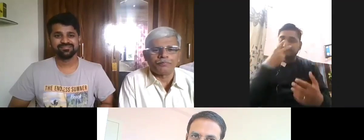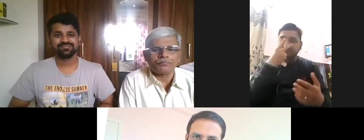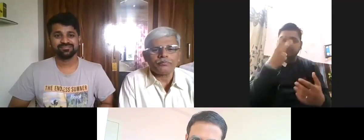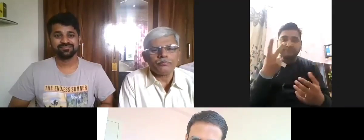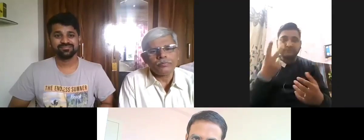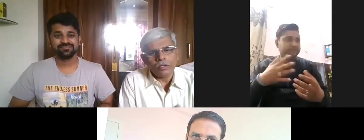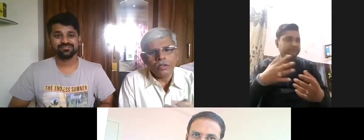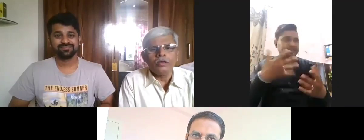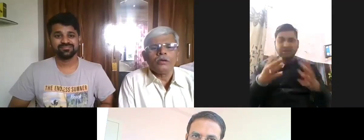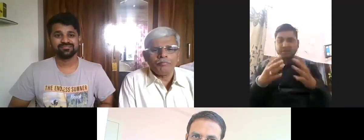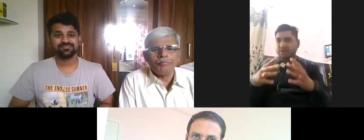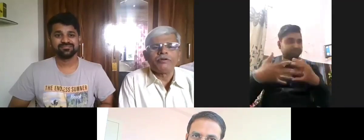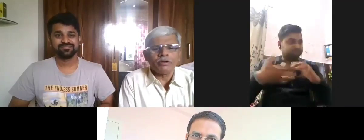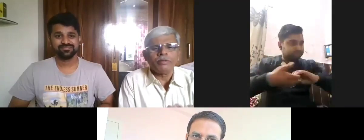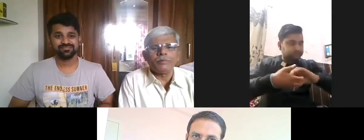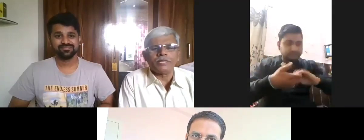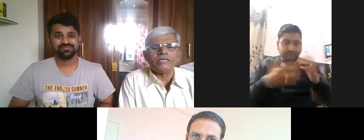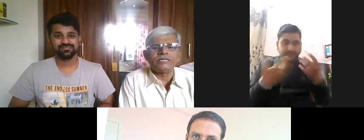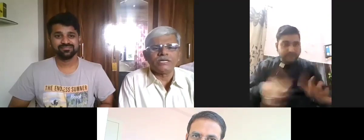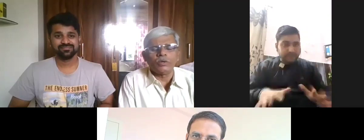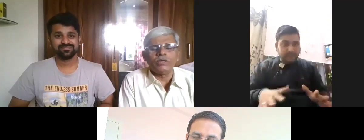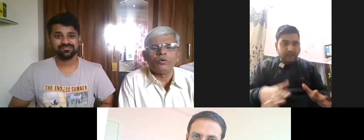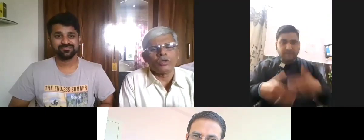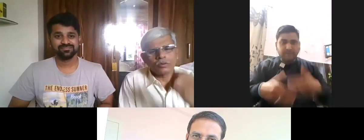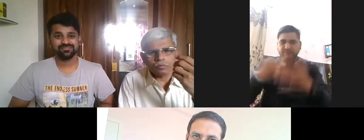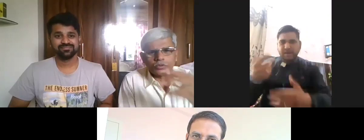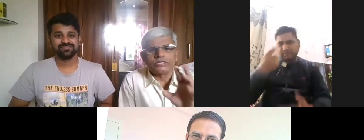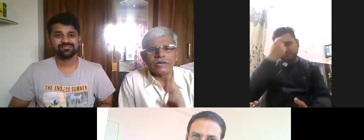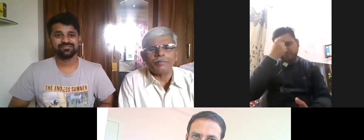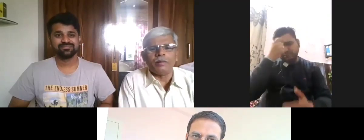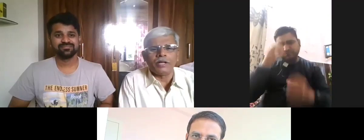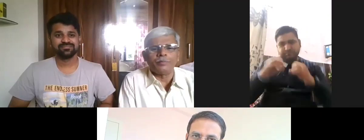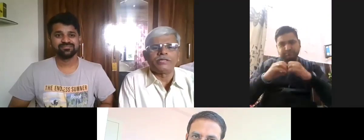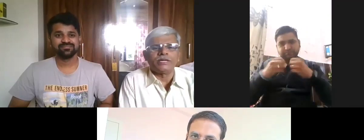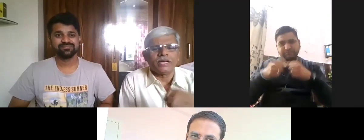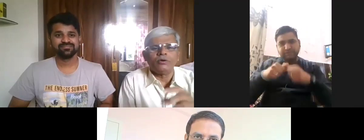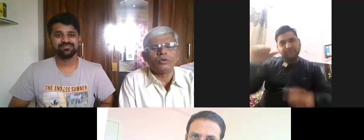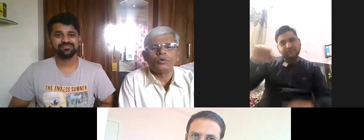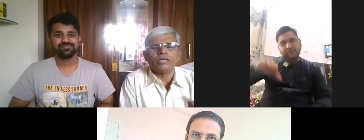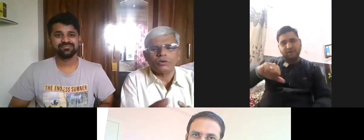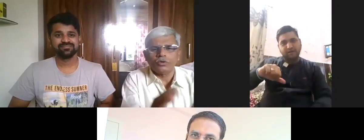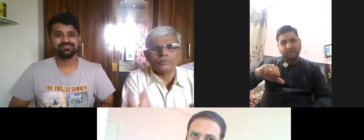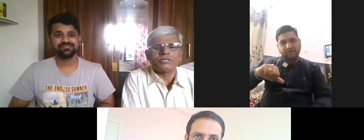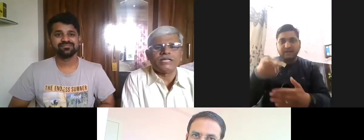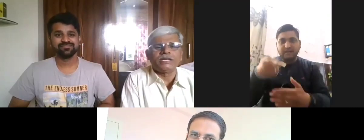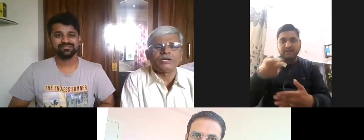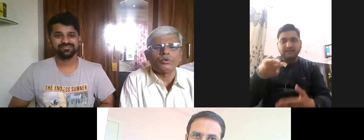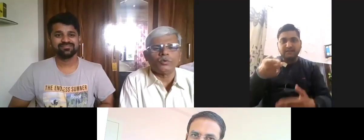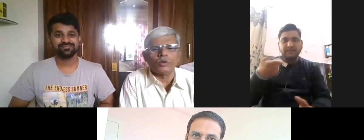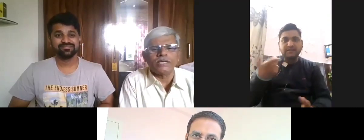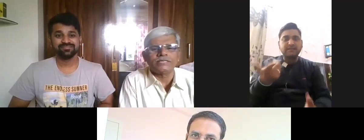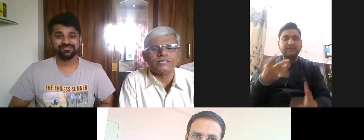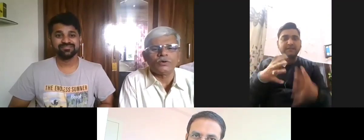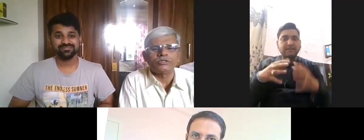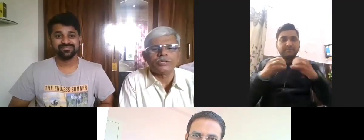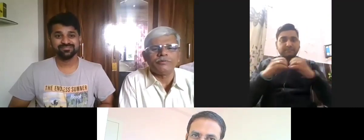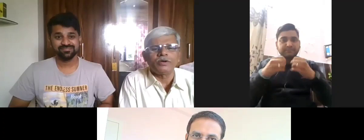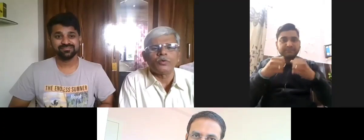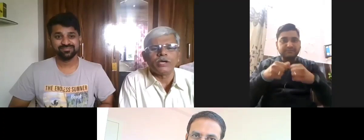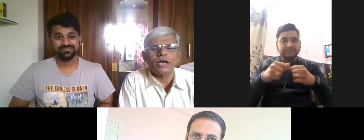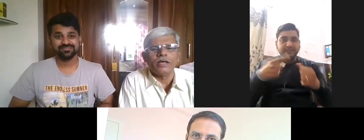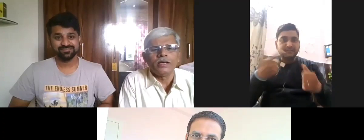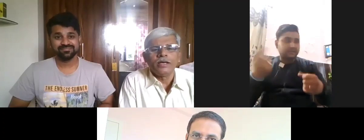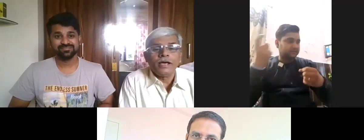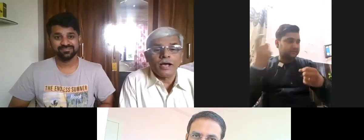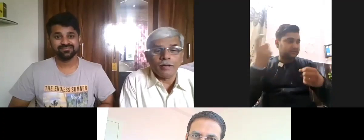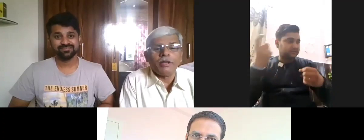करो, बिटवीन मेरे पिताजी से इन्होंने उन्होंने खुद से हमारी पत्रिका ले और जो देखे वो सब शादी का जो होना चाहिए था वो सब इवेंट